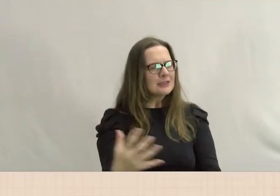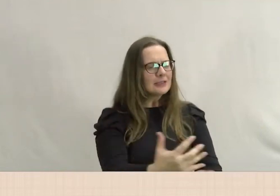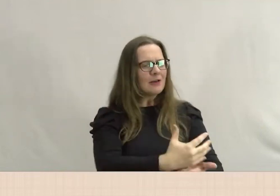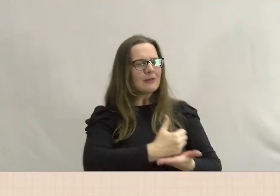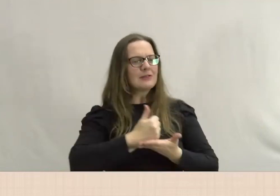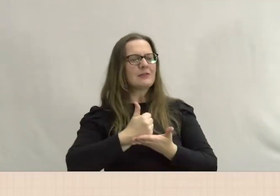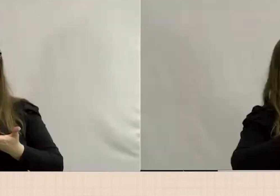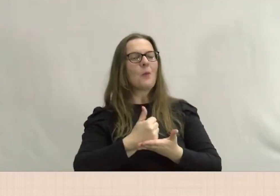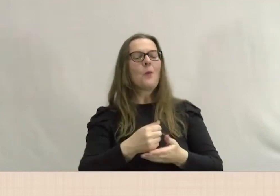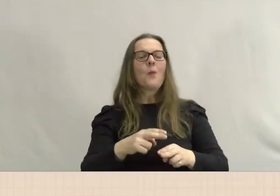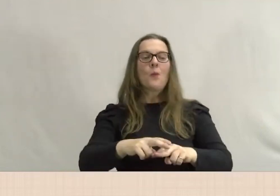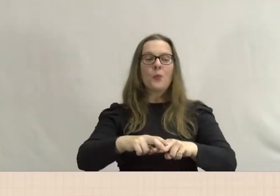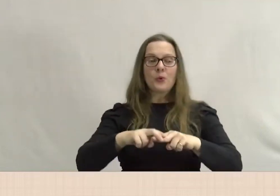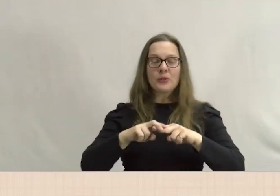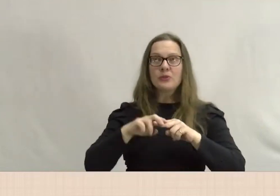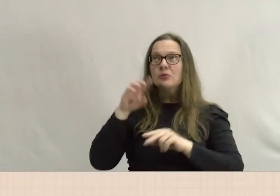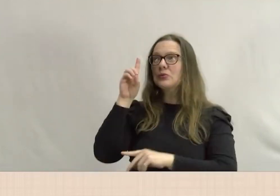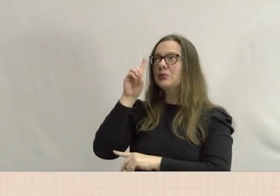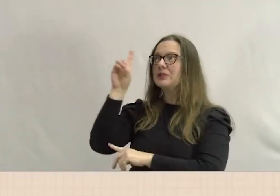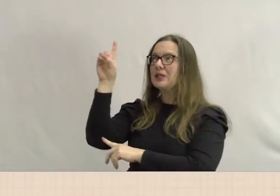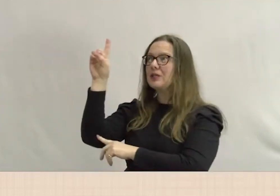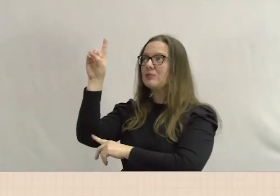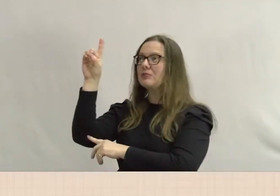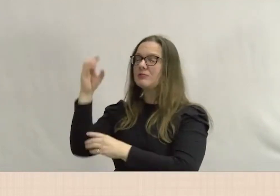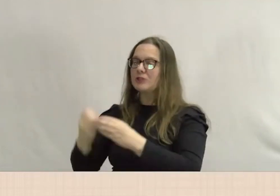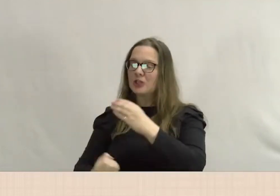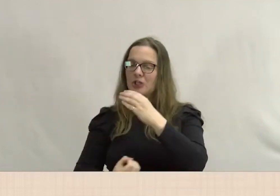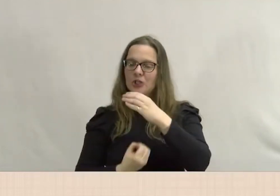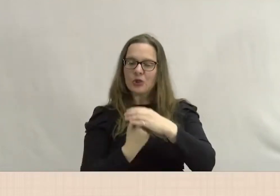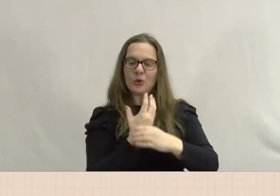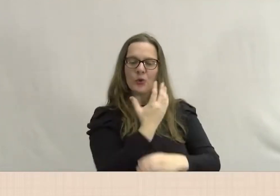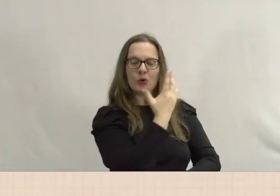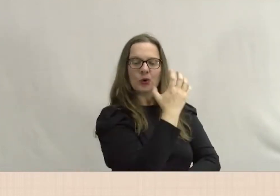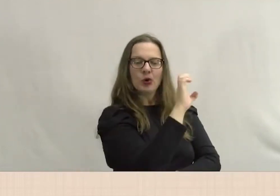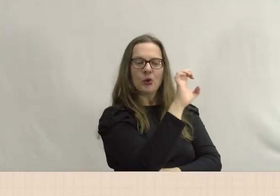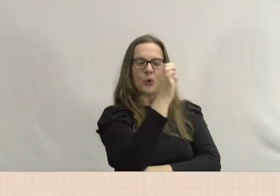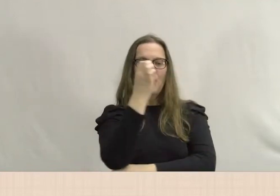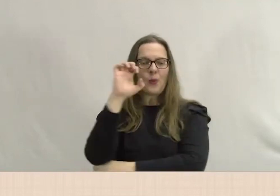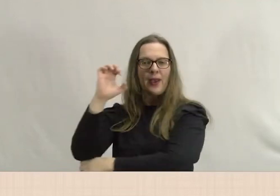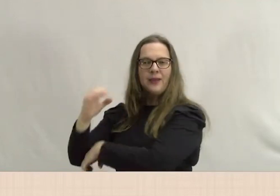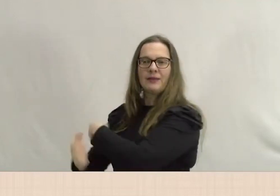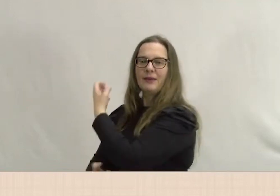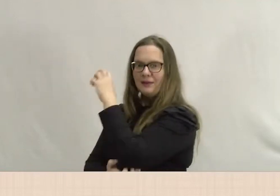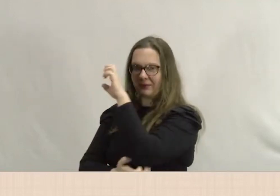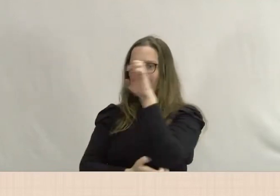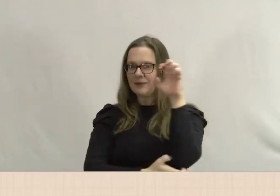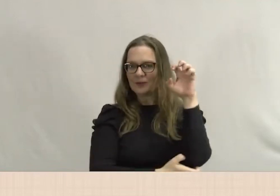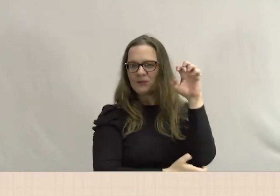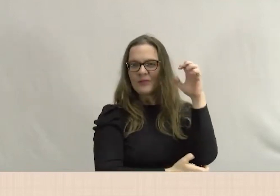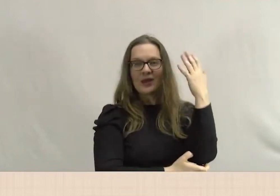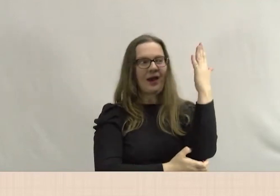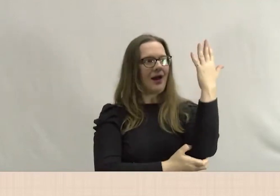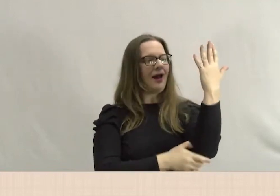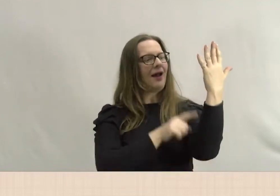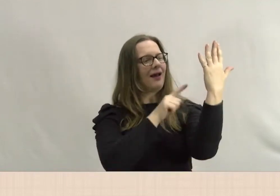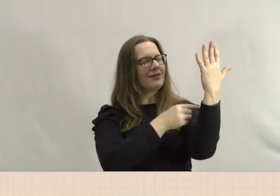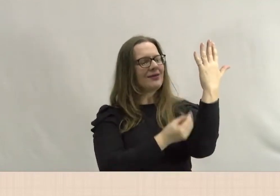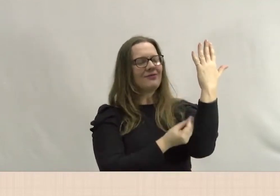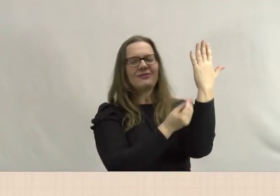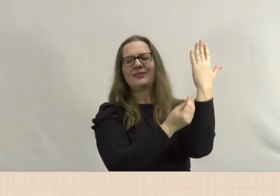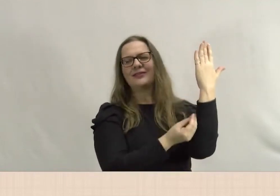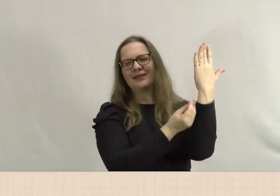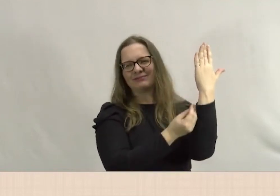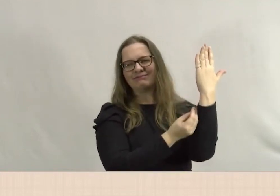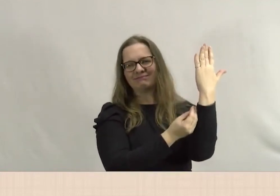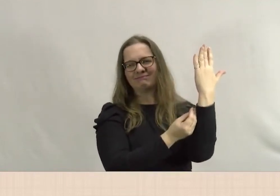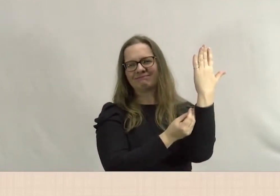do jardim. O jardim todo é para alimentar o corpo, mas no meio do jardim, que é o ponto mais importante, no